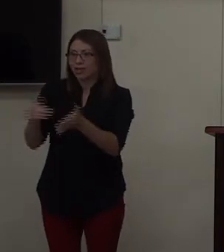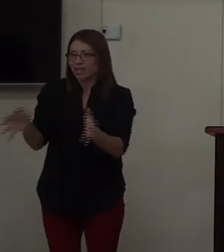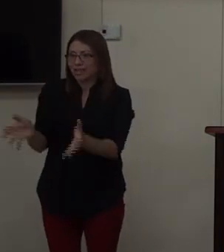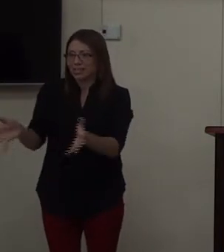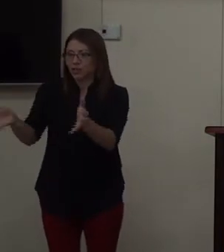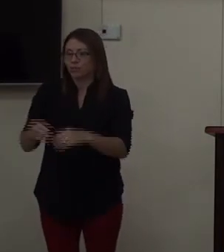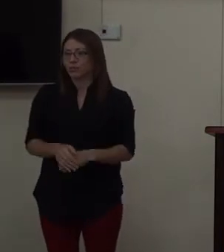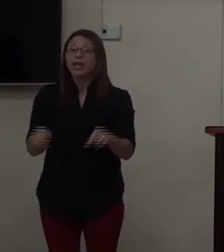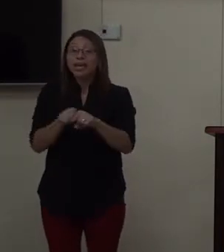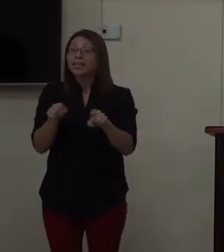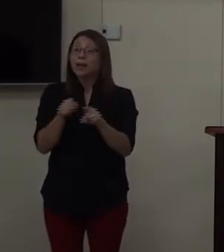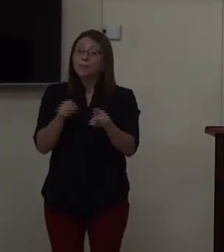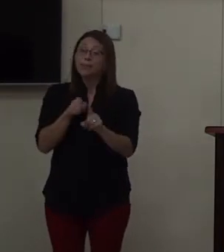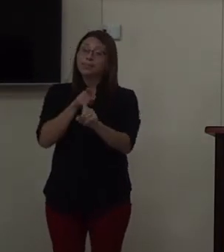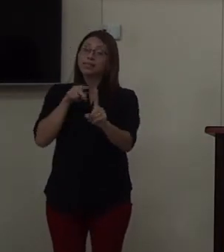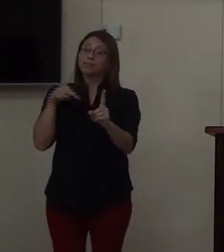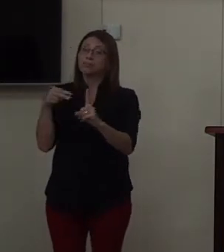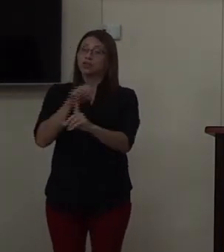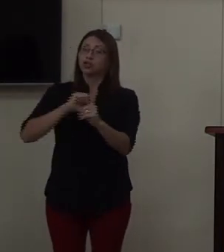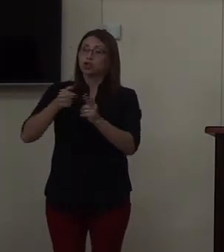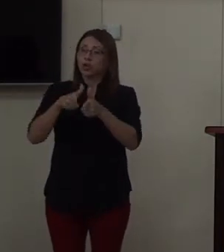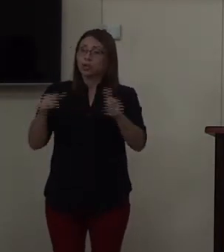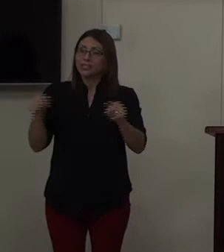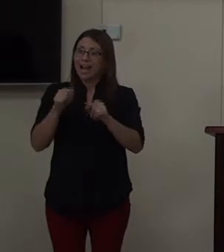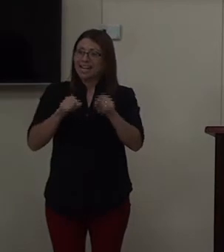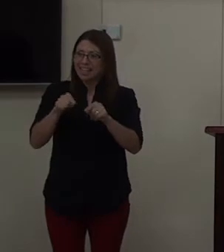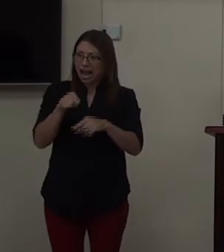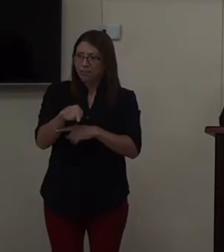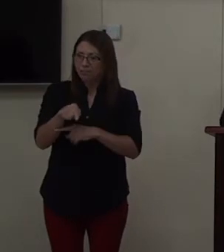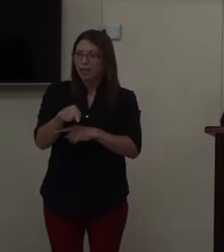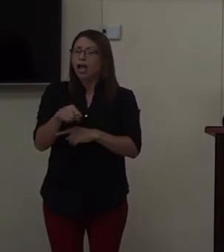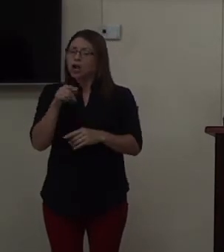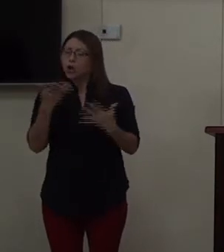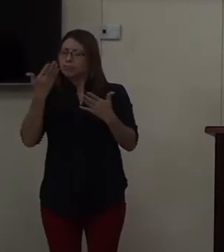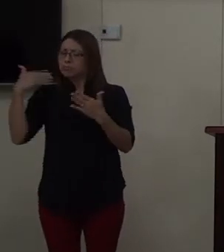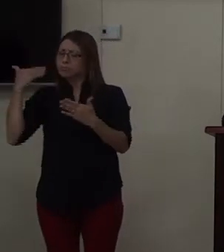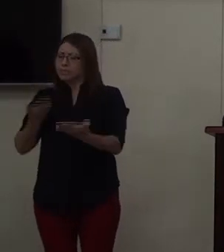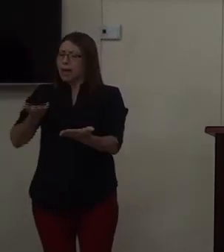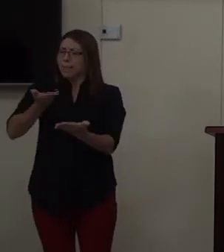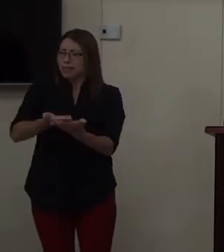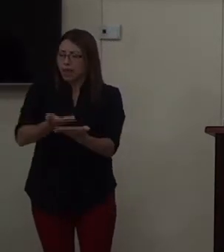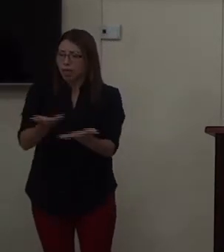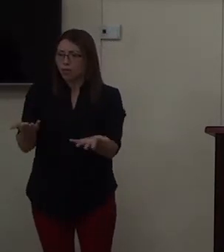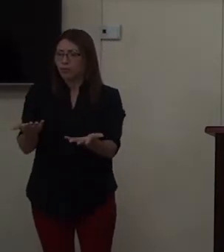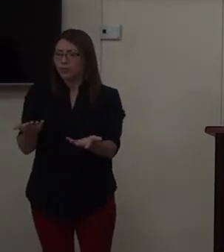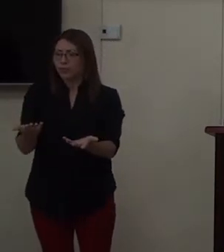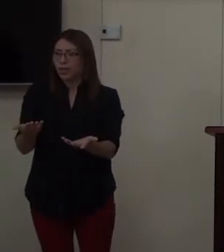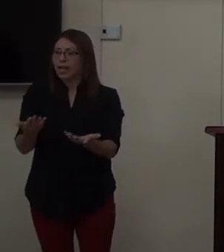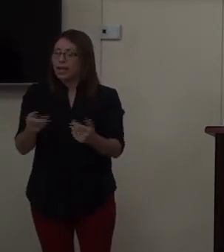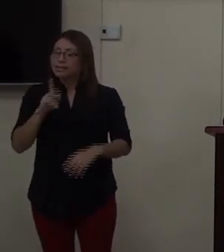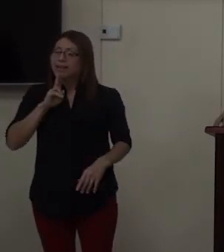también desde la sociolingüística crítica, lo que se ha visto, lo que se ha planteado, es que